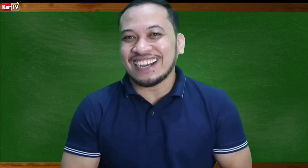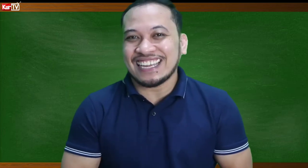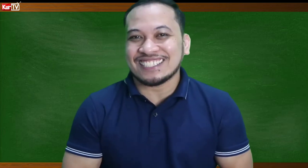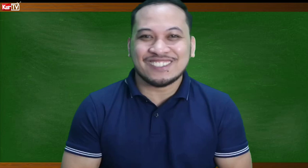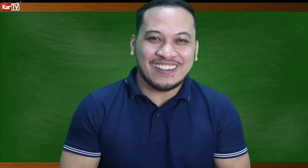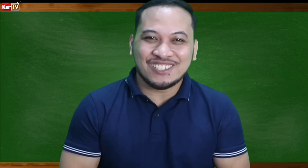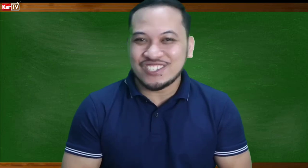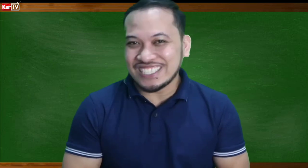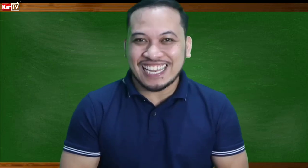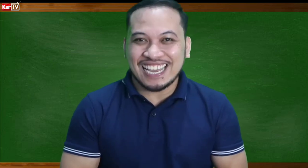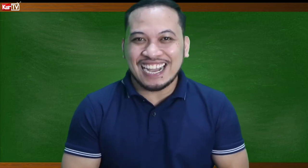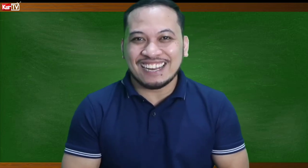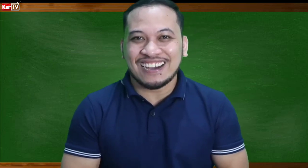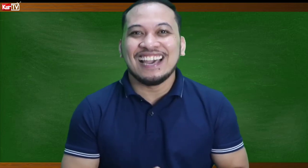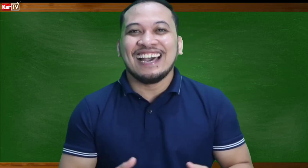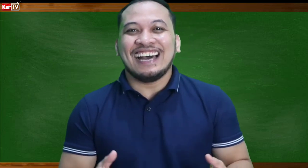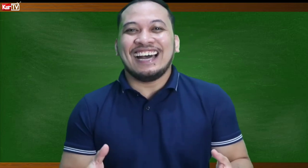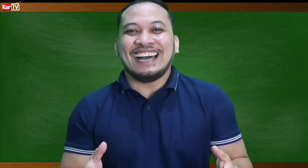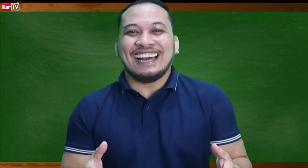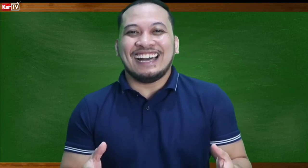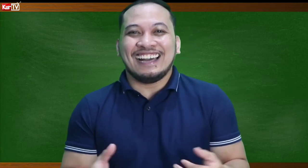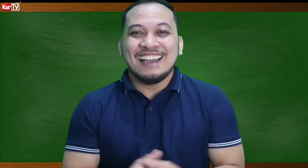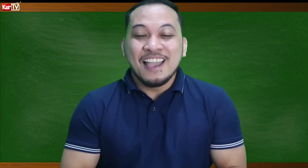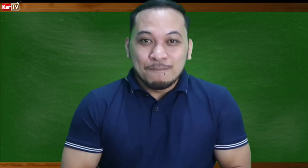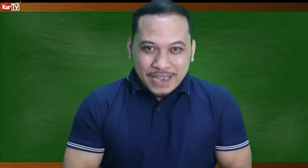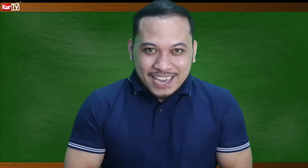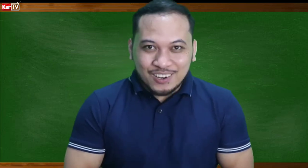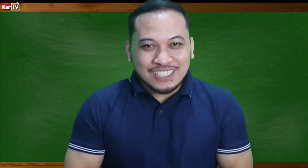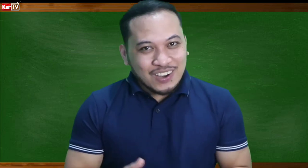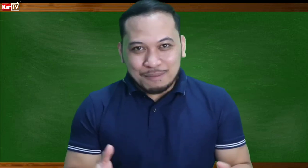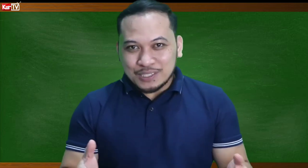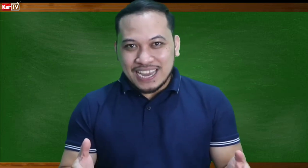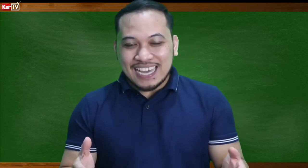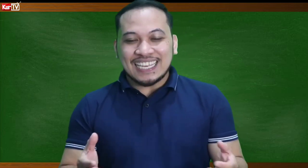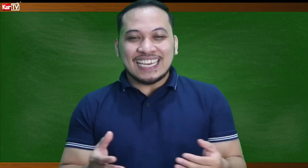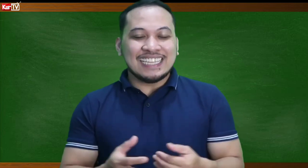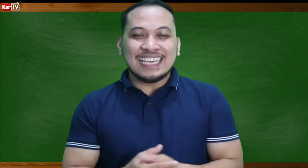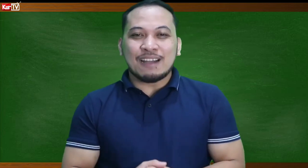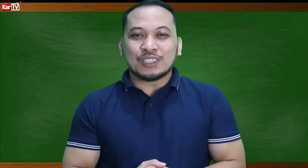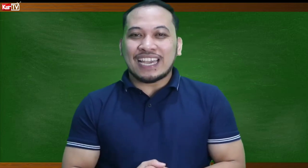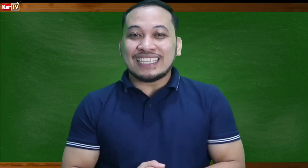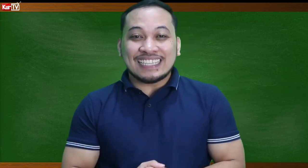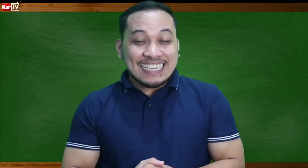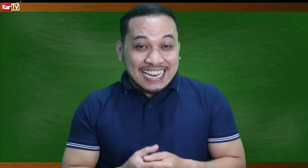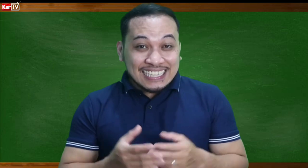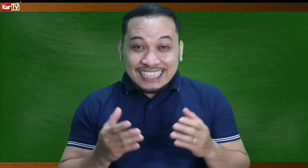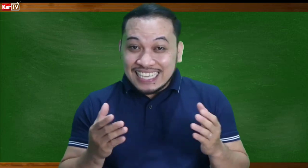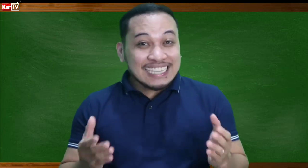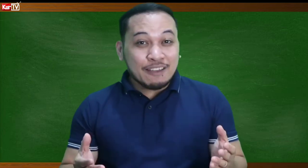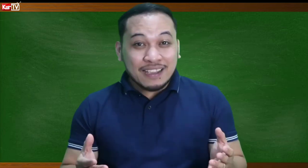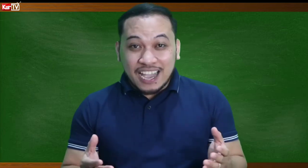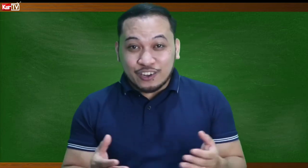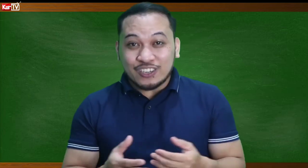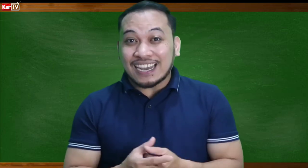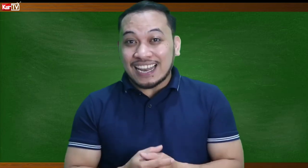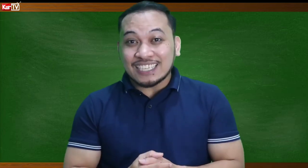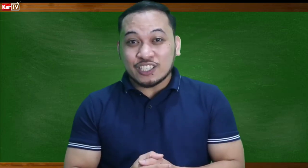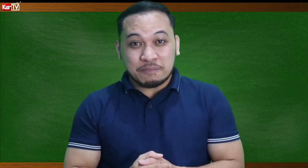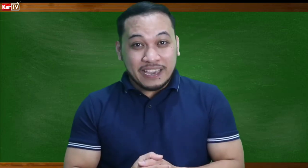class suspensions! Talaga nga naman! Pero dito nga po sa atin ay hindi nga po tayo titigil at hindi rin tayo magkakaroon ng class